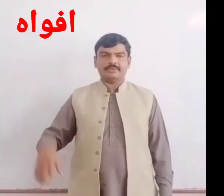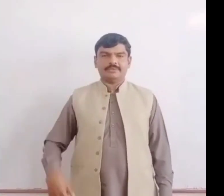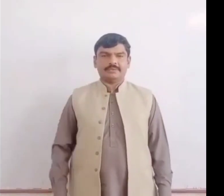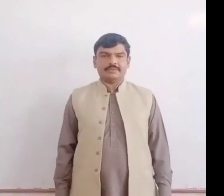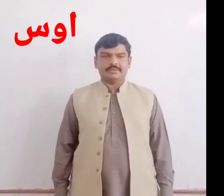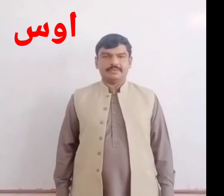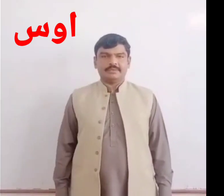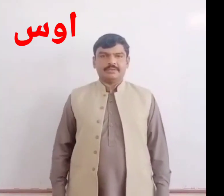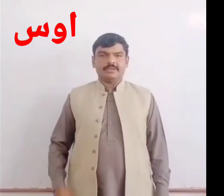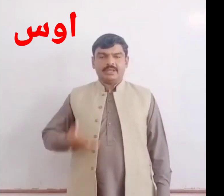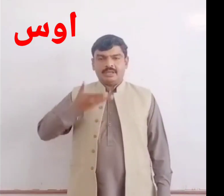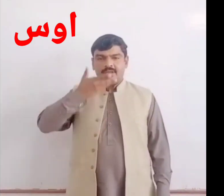औस,